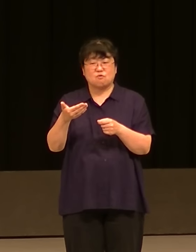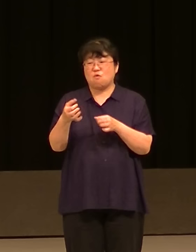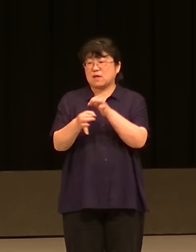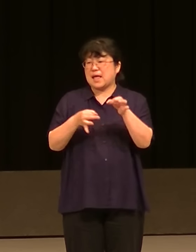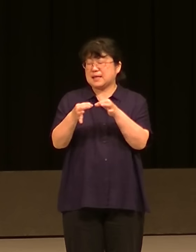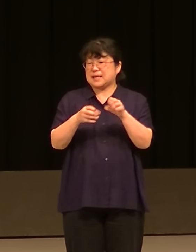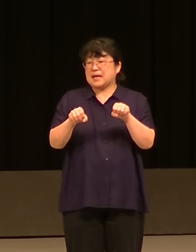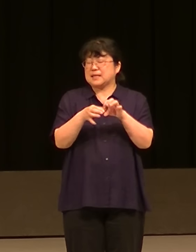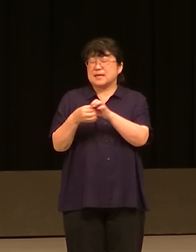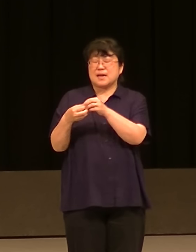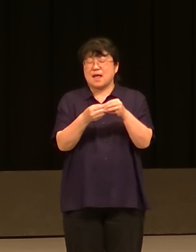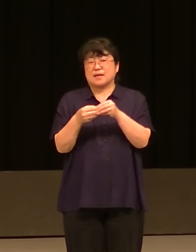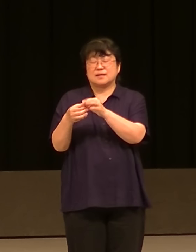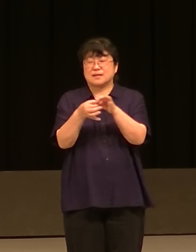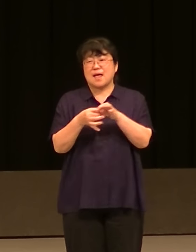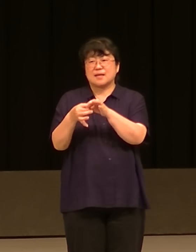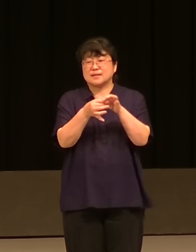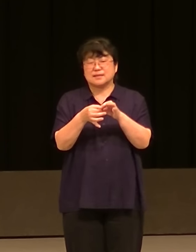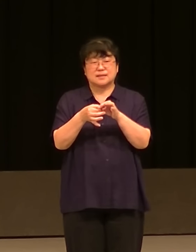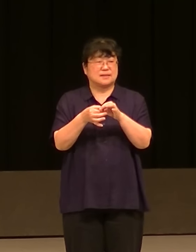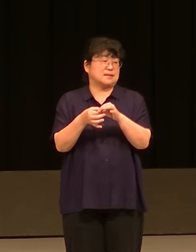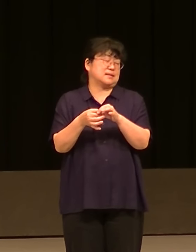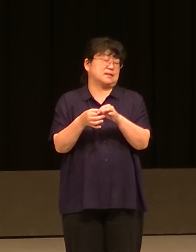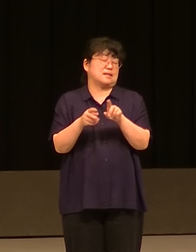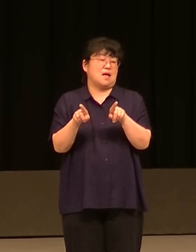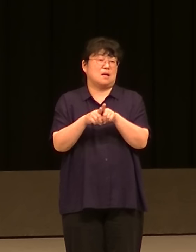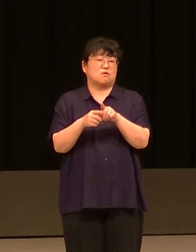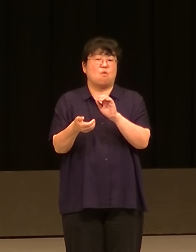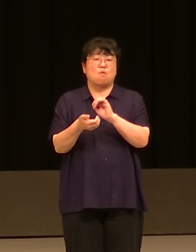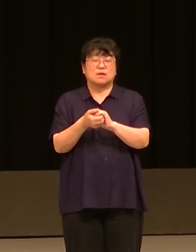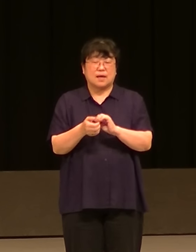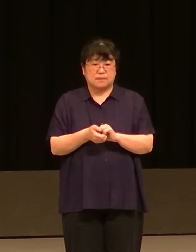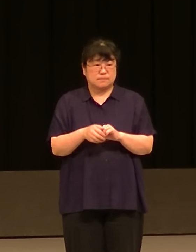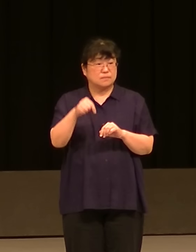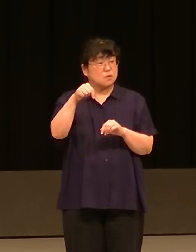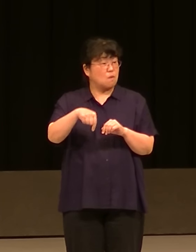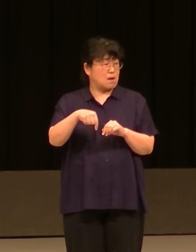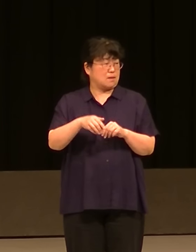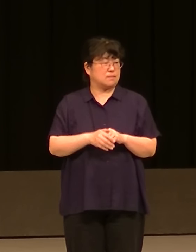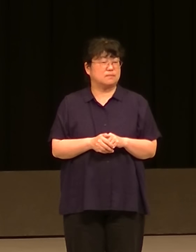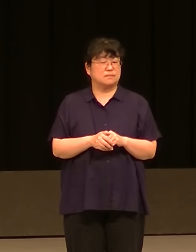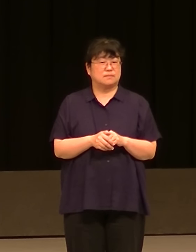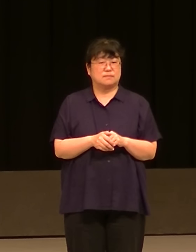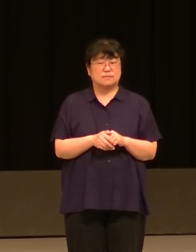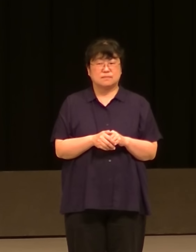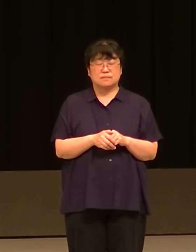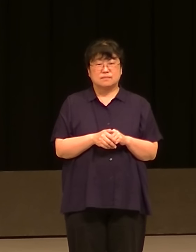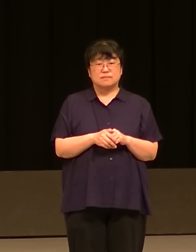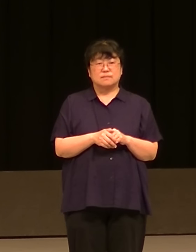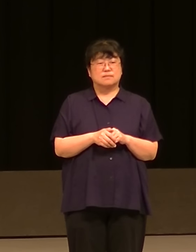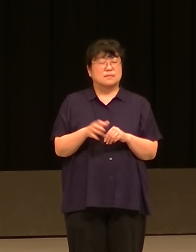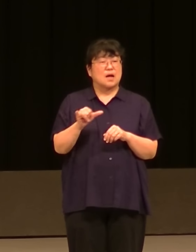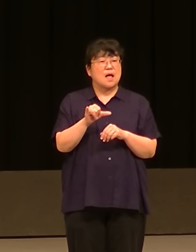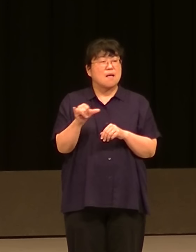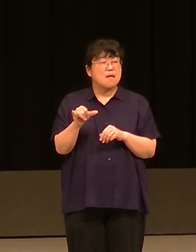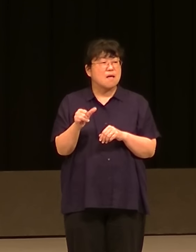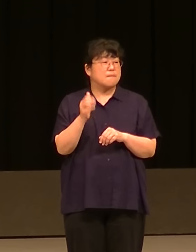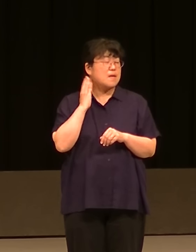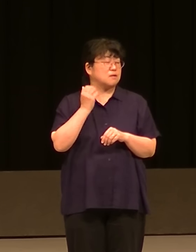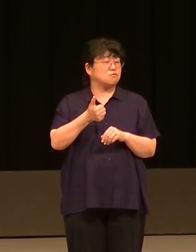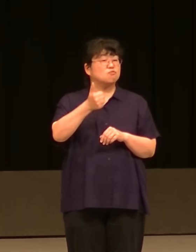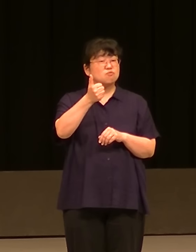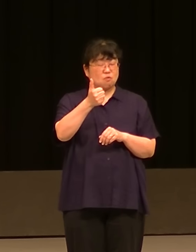ました。でこの TPP、環太平洋経済連携協定を、安倍、首